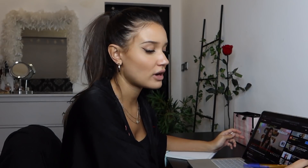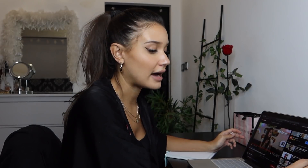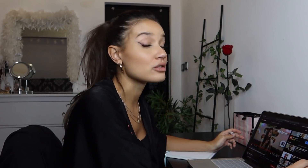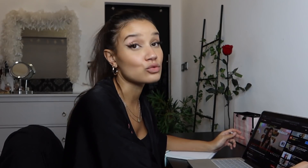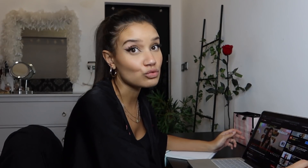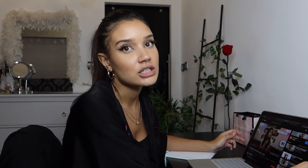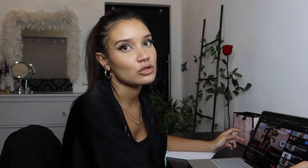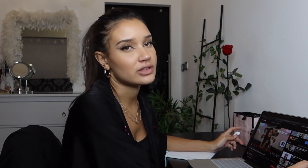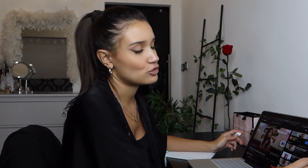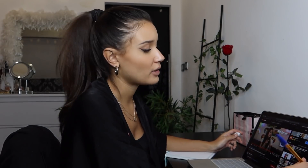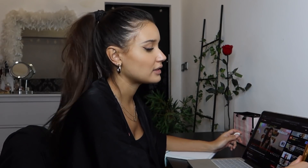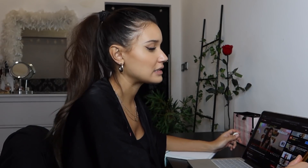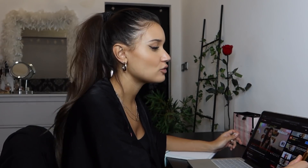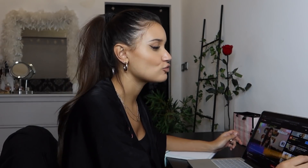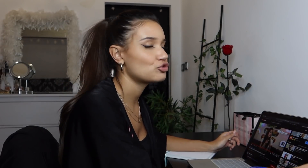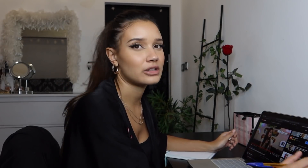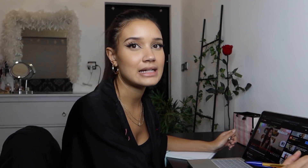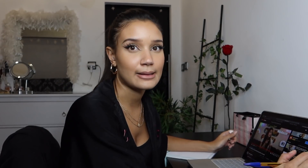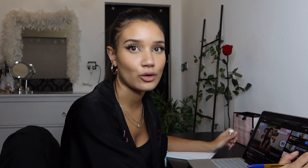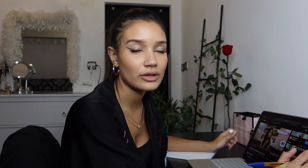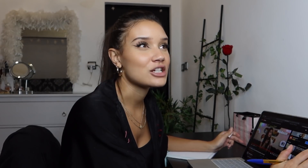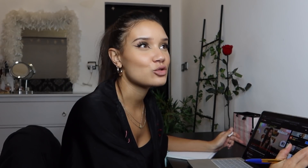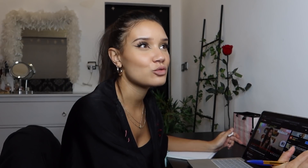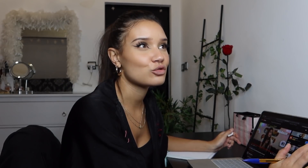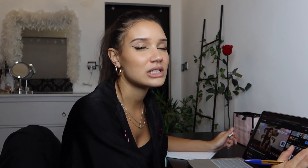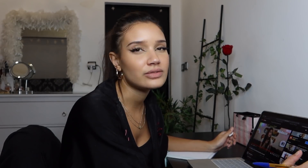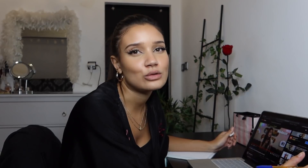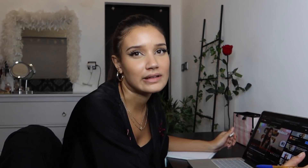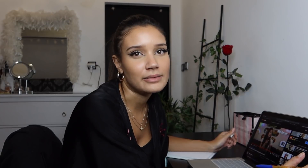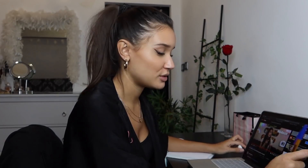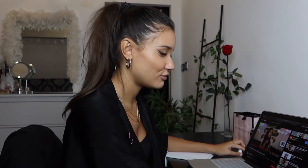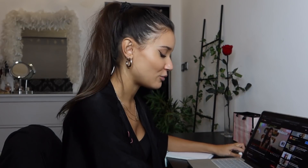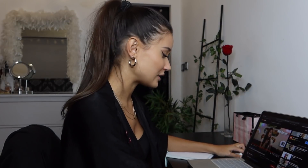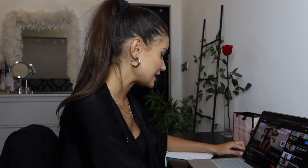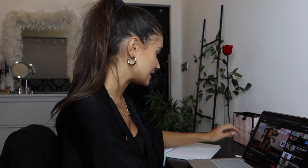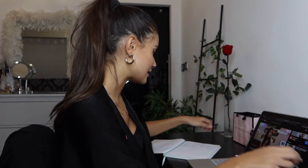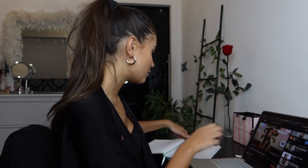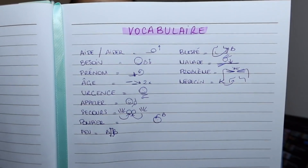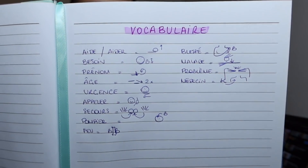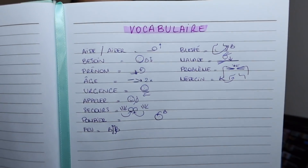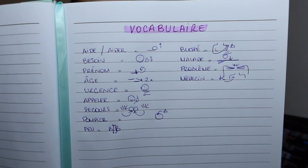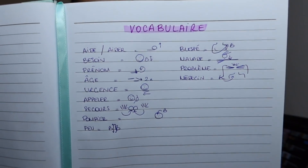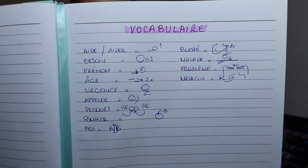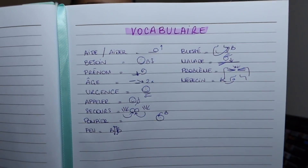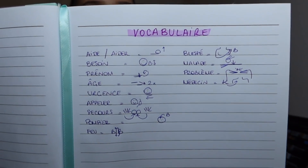à un sourd. J'ai trouvé ça super intéressant, du coup je suis en train de les apprendre et je tombe sur une difficulté. Je vais vous la montrer, c'est simple.